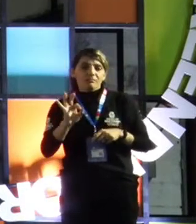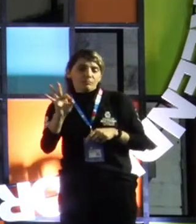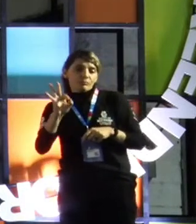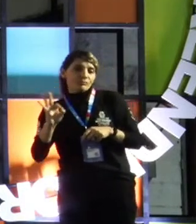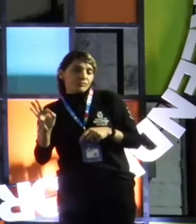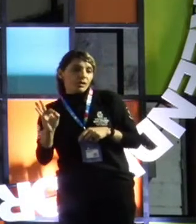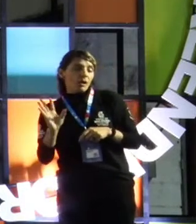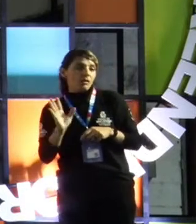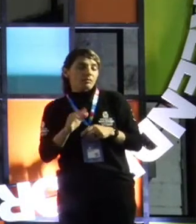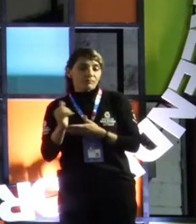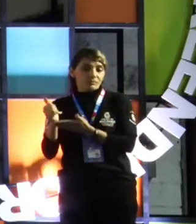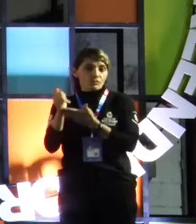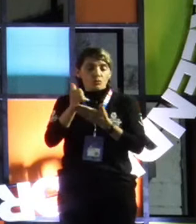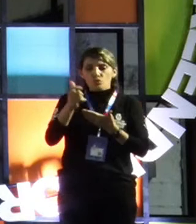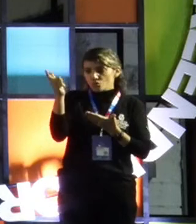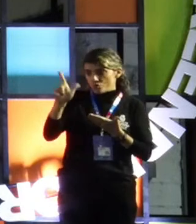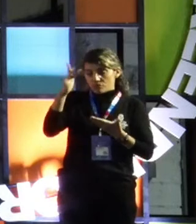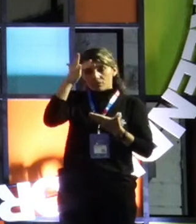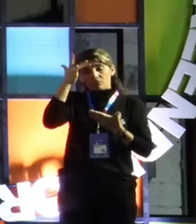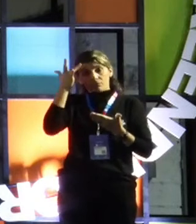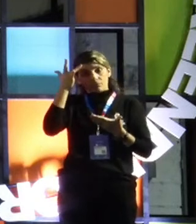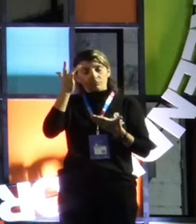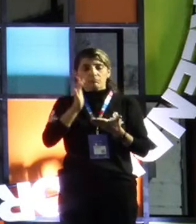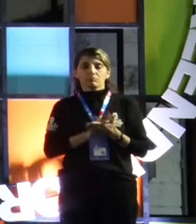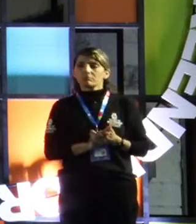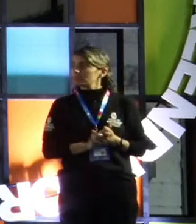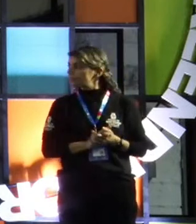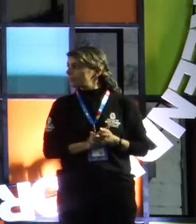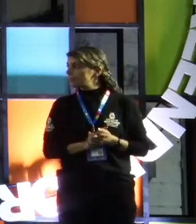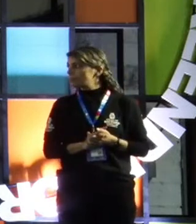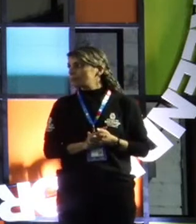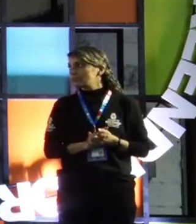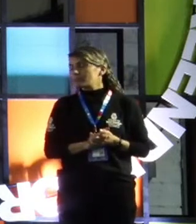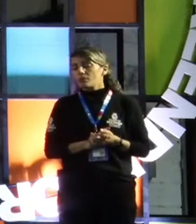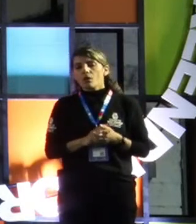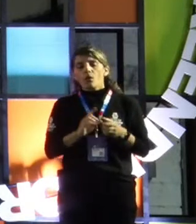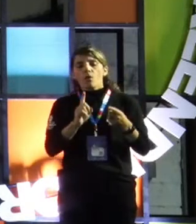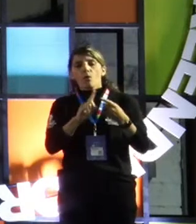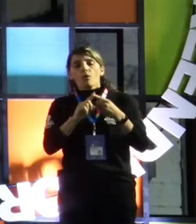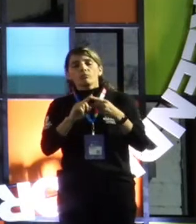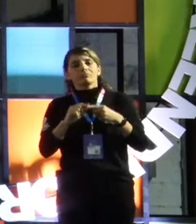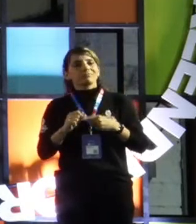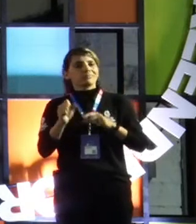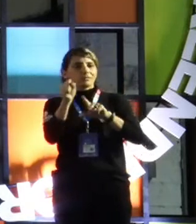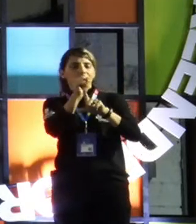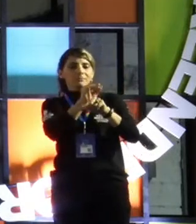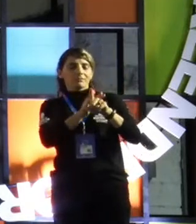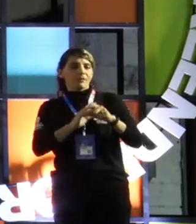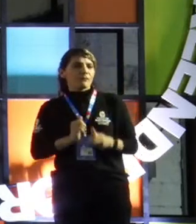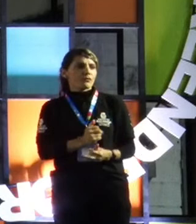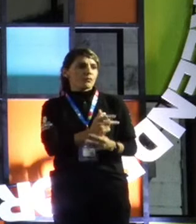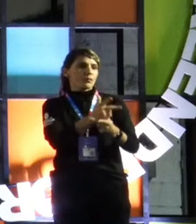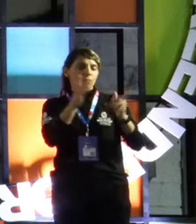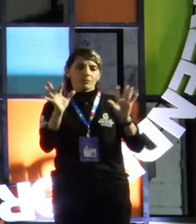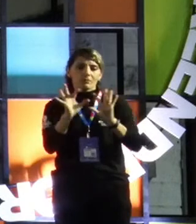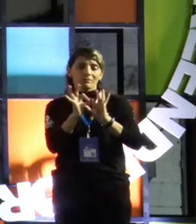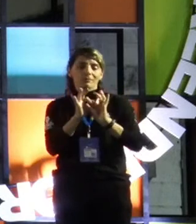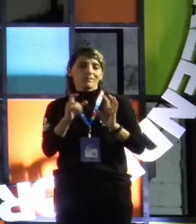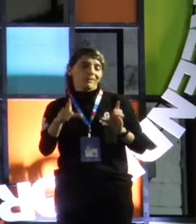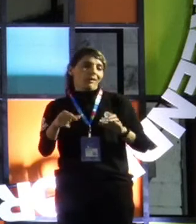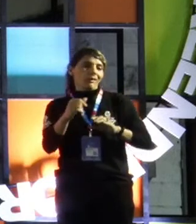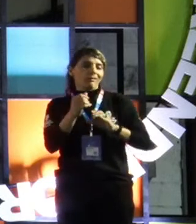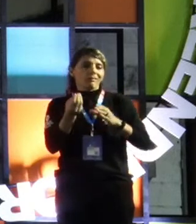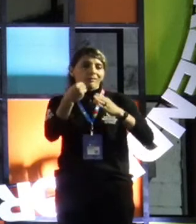indicado trouxer para mim por um ano. Esse é um dos programas, dos milhares de programas de afiliação que existe na